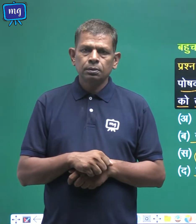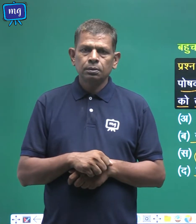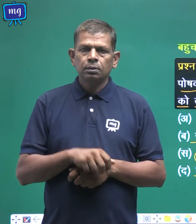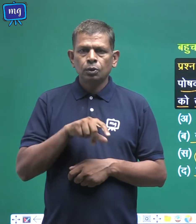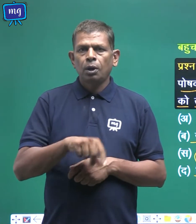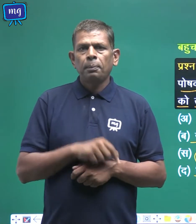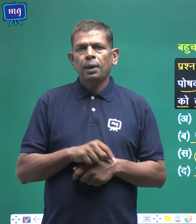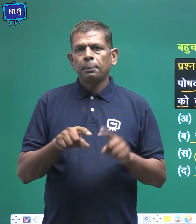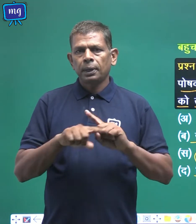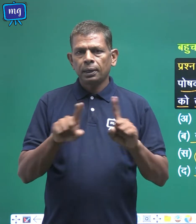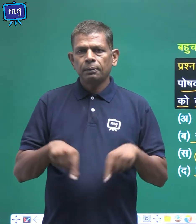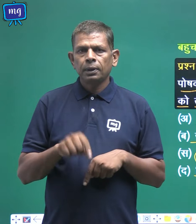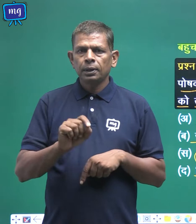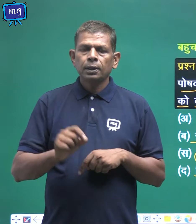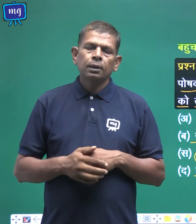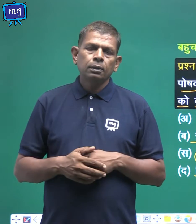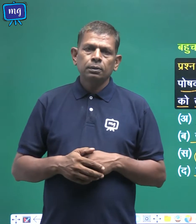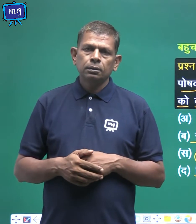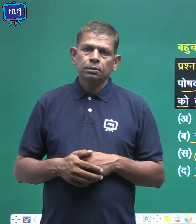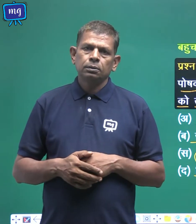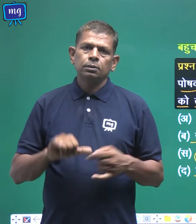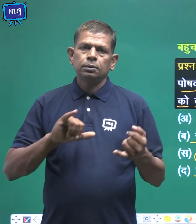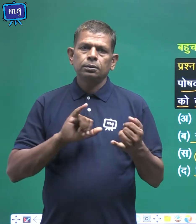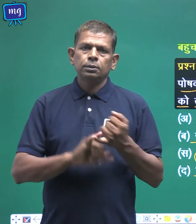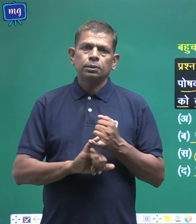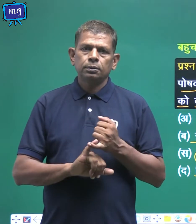तो हम यहाँ ब्रैकेट में लिखेंगे स।